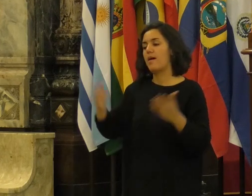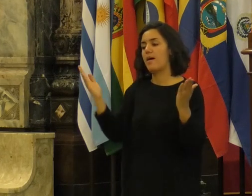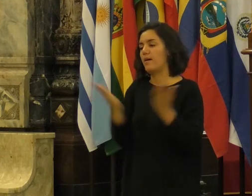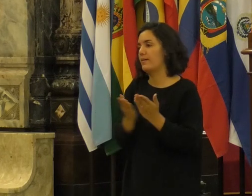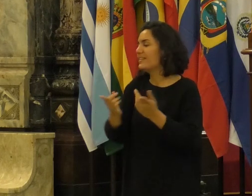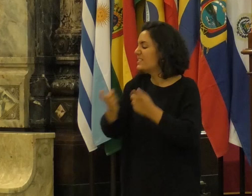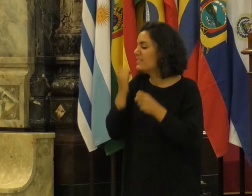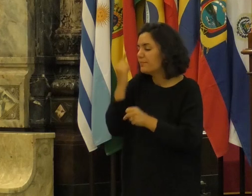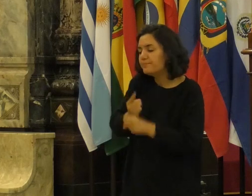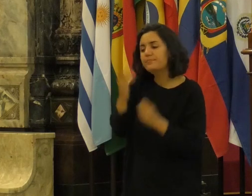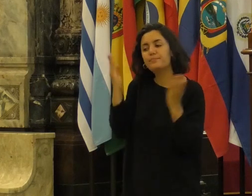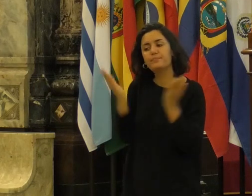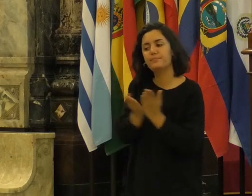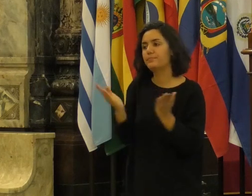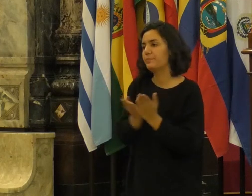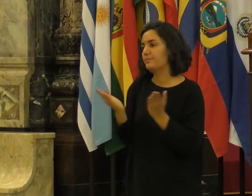Estudiar, además,